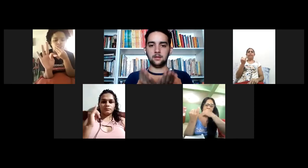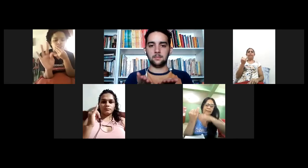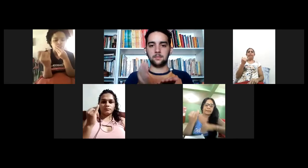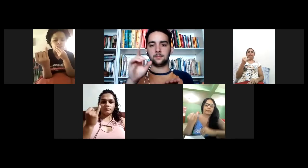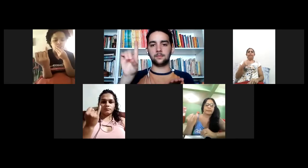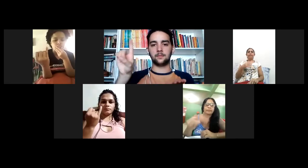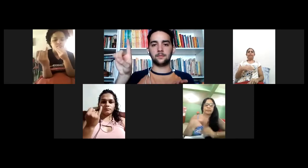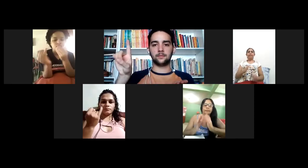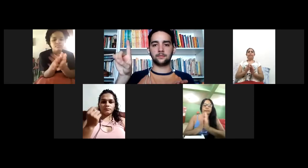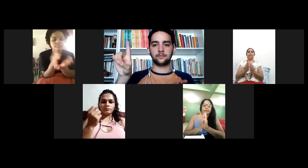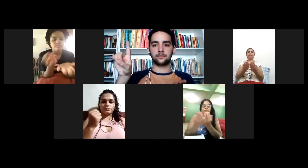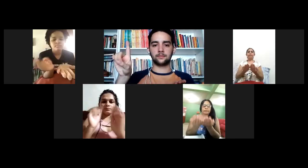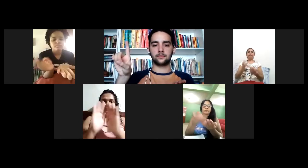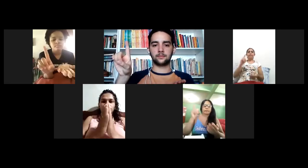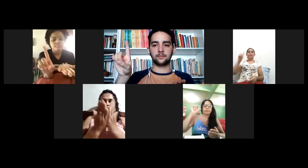Bíblia,